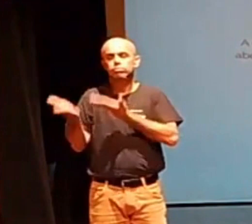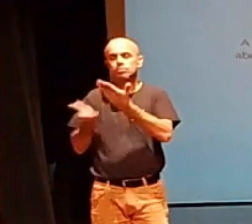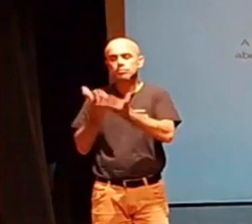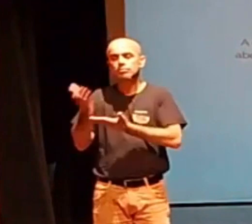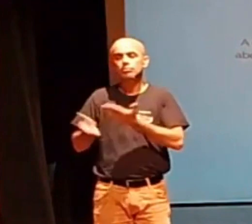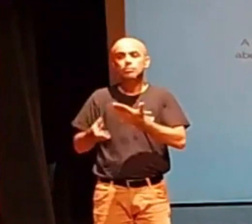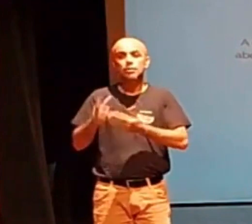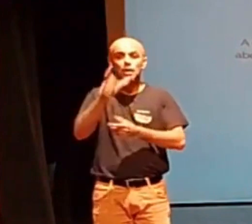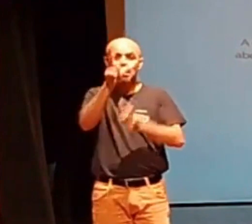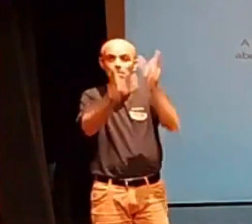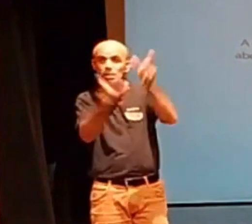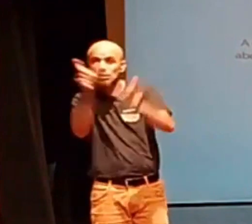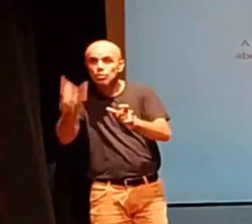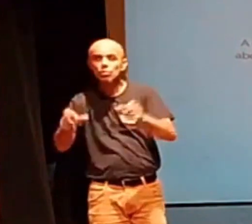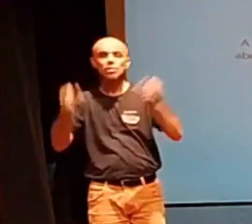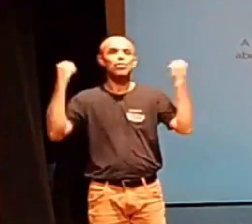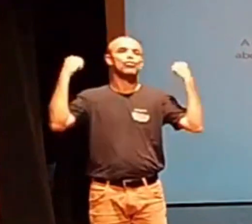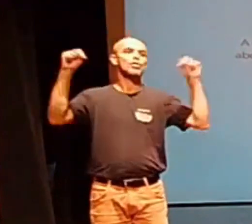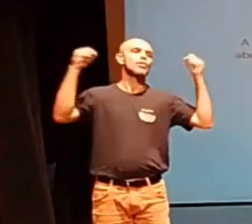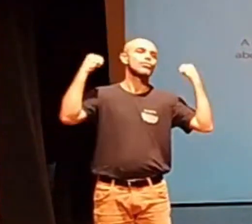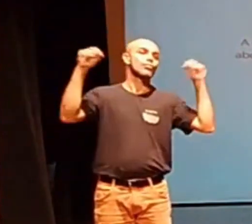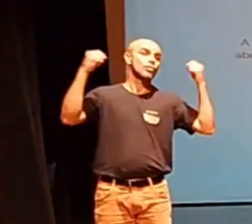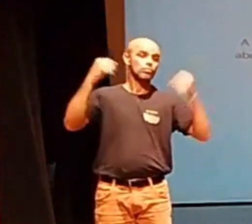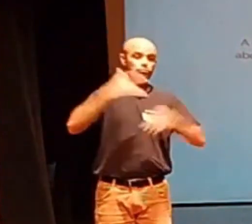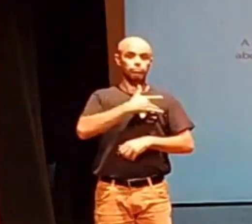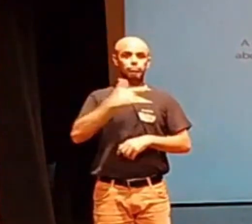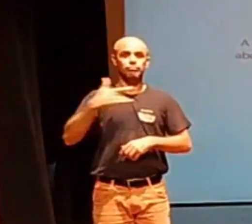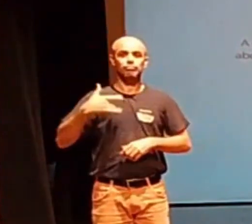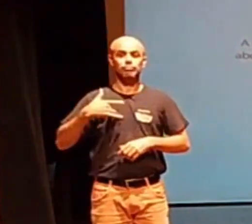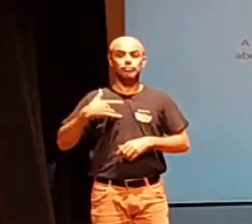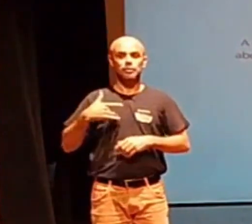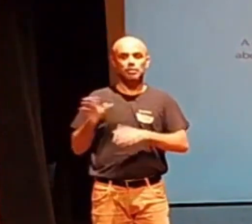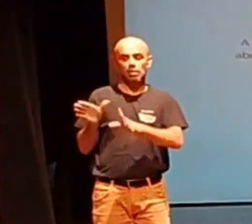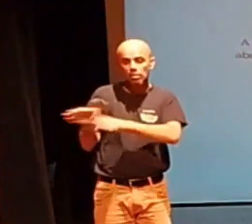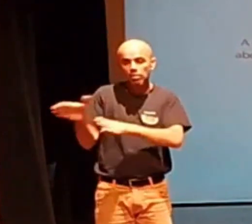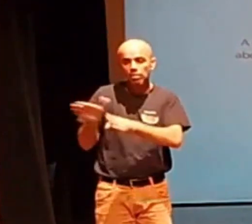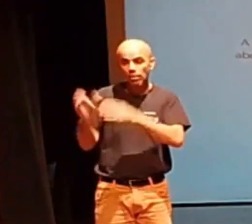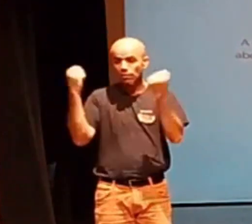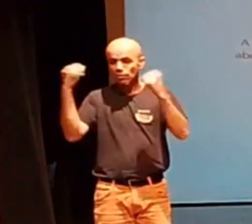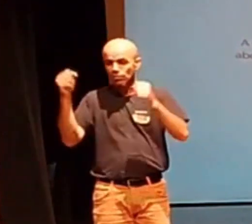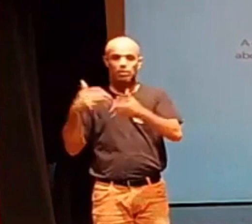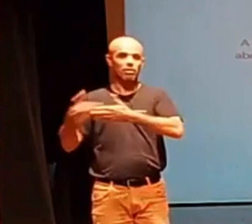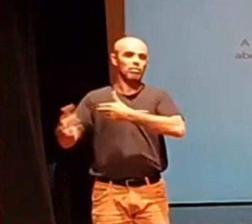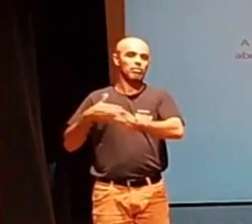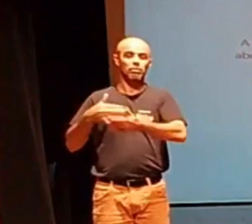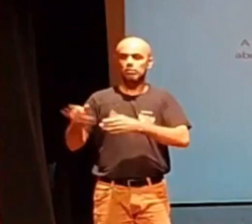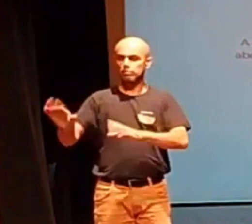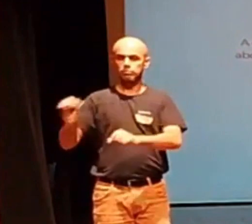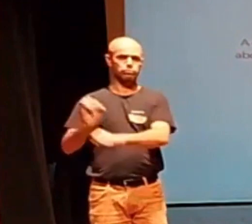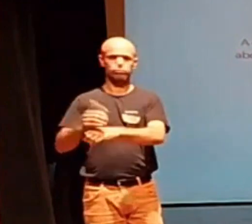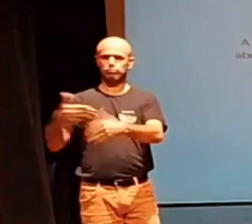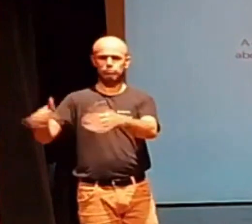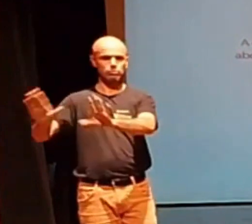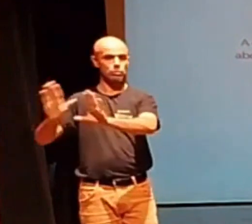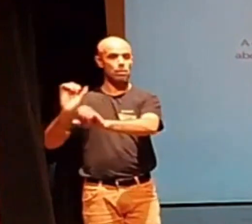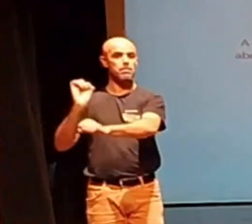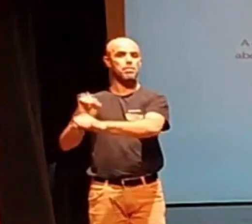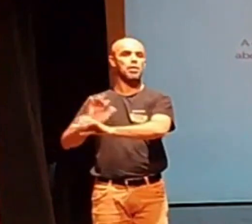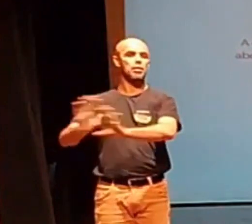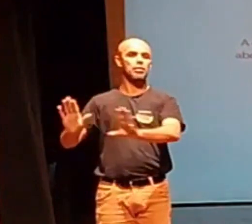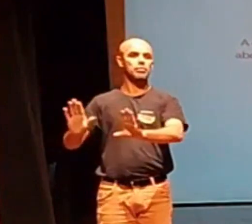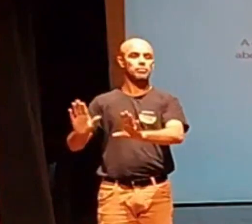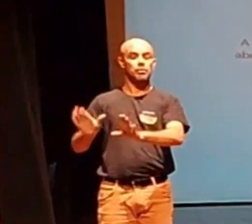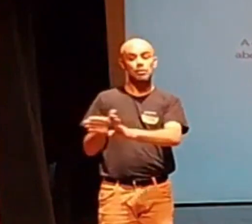fazem atividade física. Uma atividade física mal orientada, mal feita, é melhor não fazer.